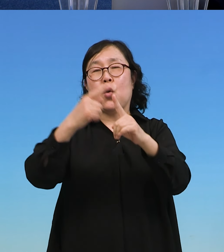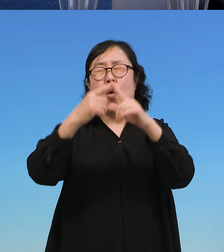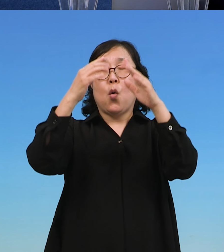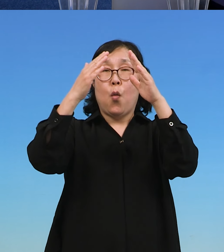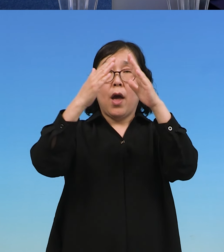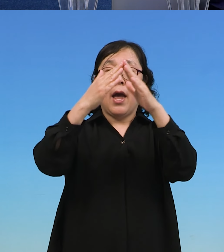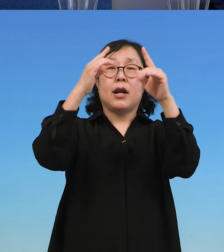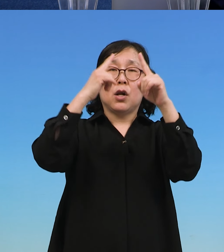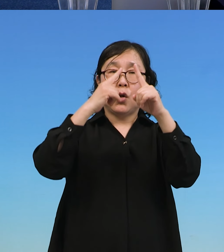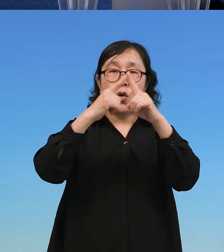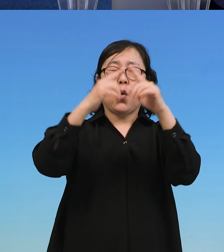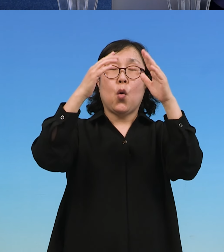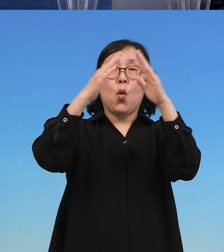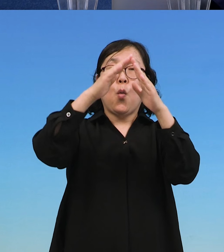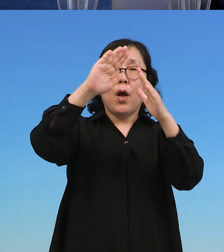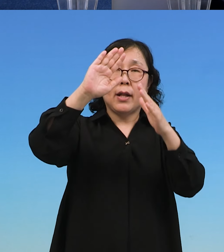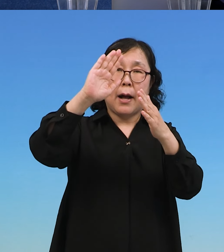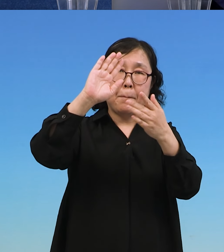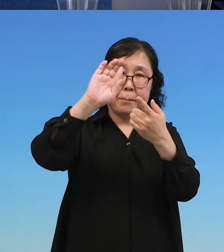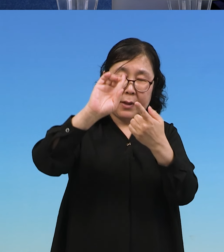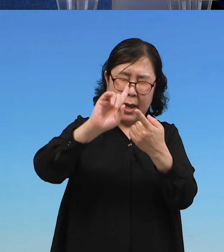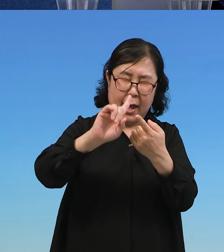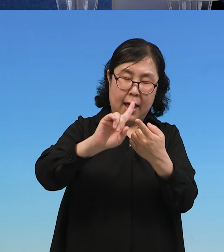아멘. 교회를